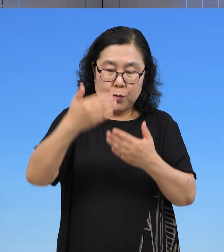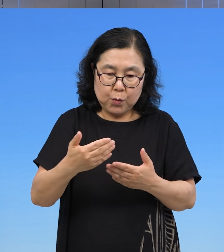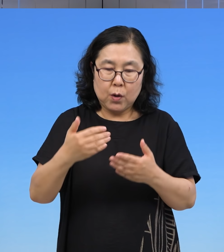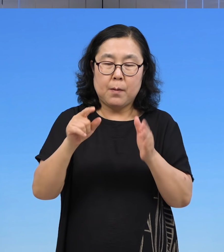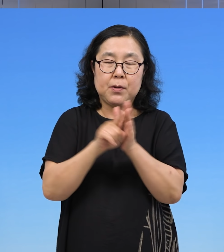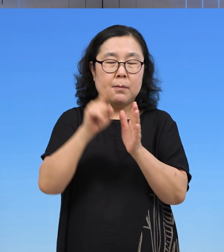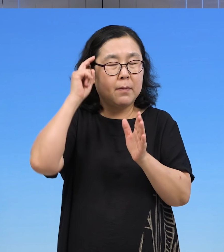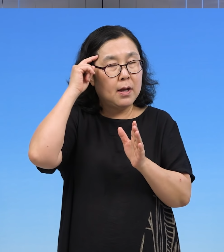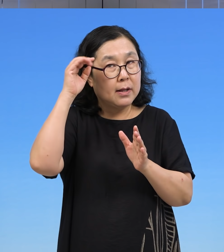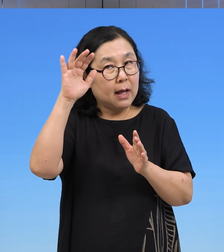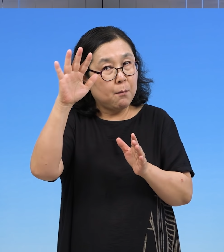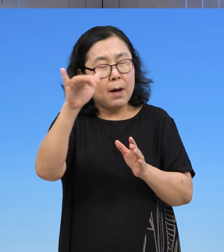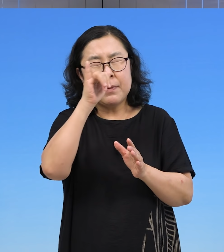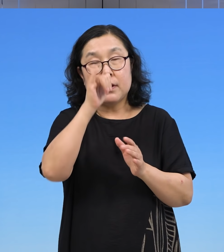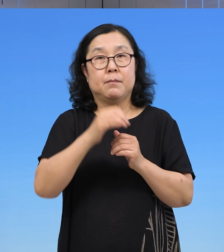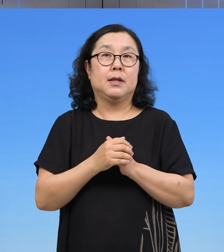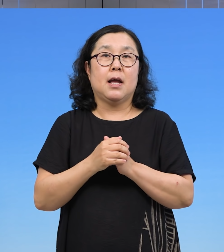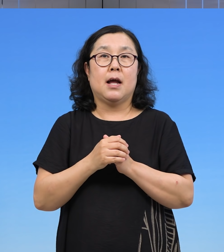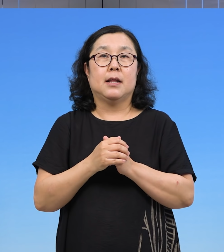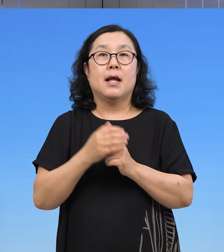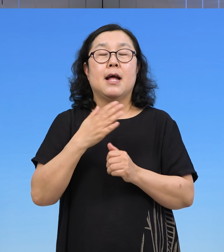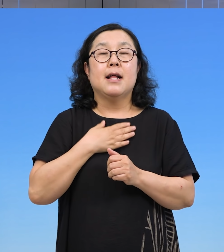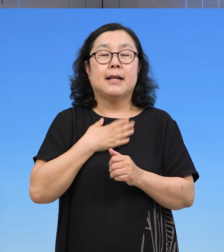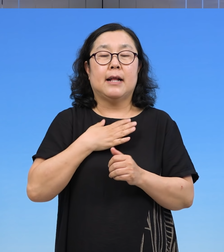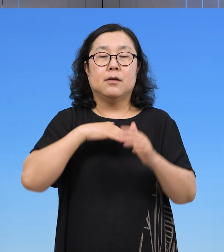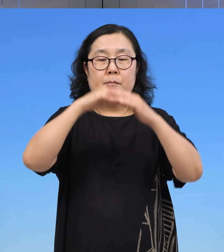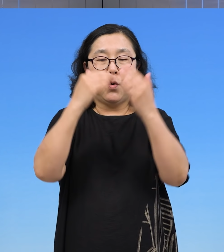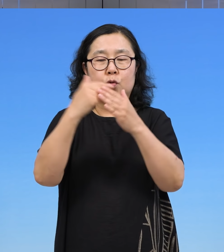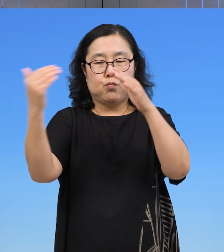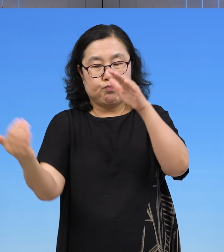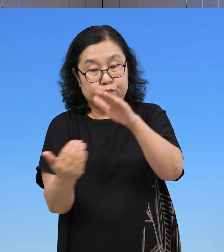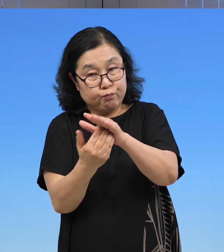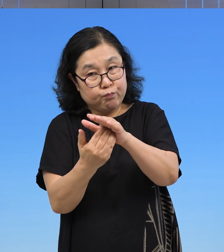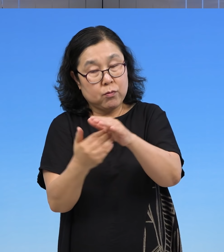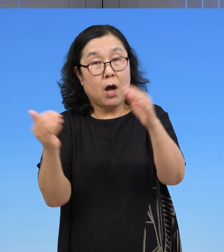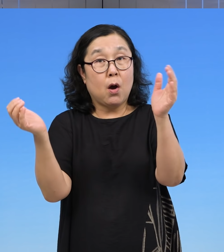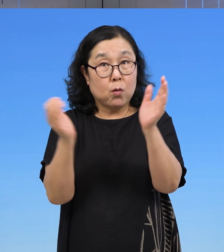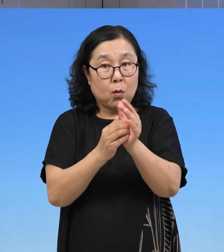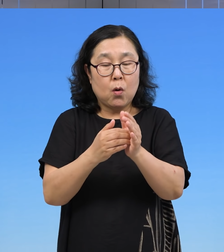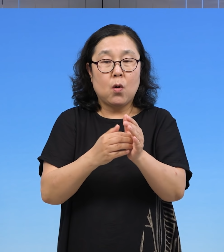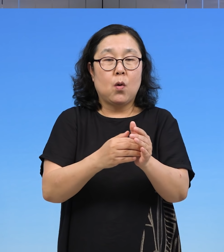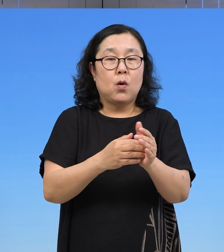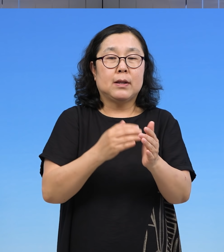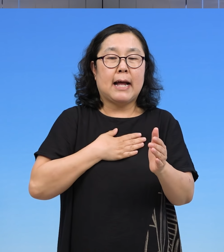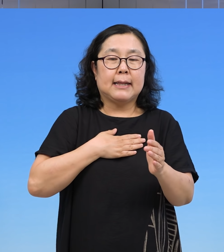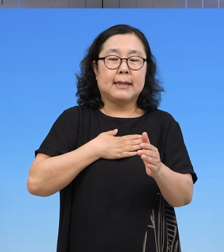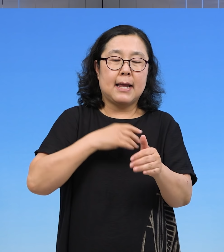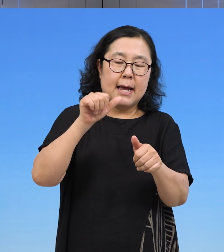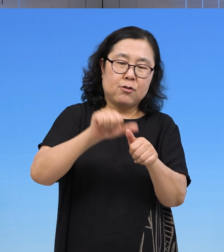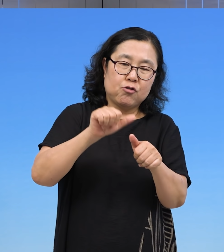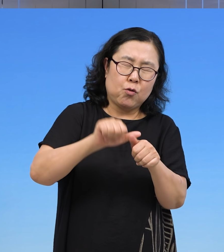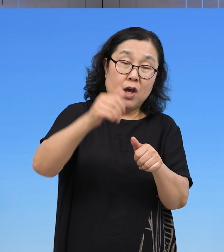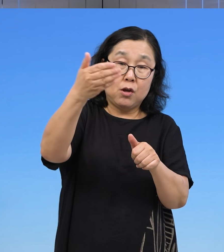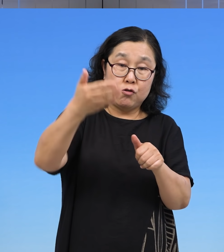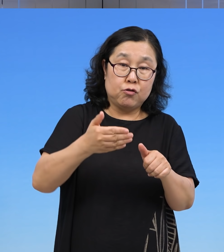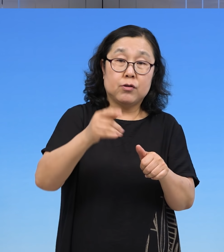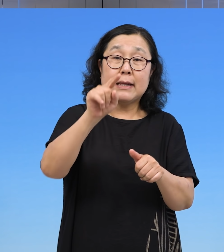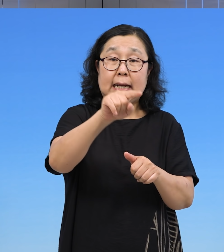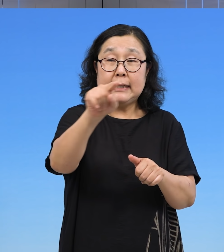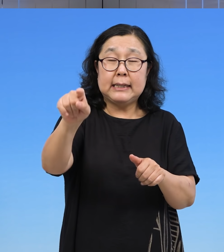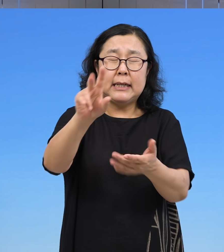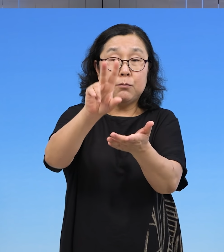겁니다 그러니까 이 설교자가 그냥 나는 다 이루었고 당신들이 문제야 이렇게 설교하는 건 옳은 설교가 아니에요 설교하는